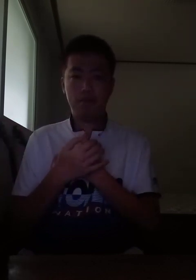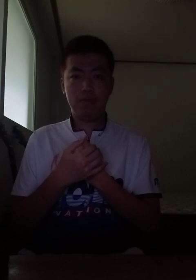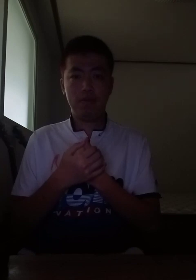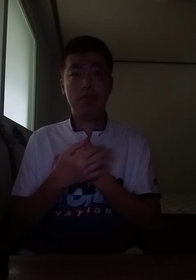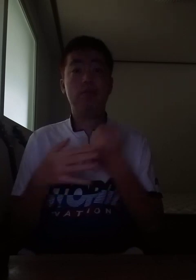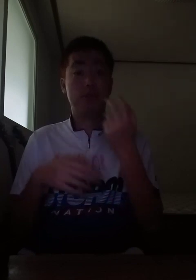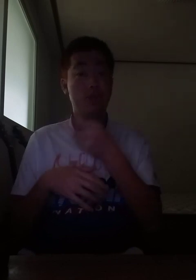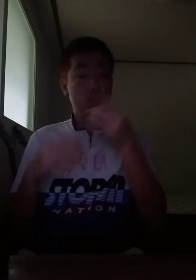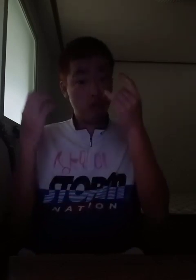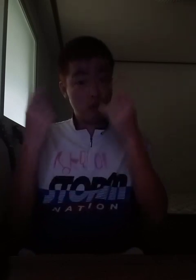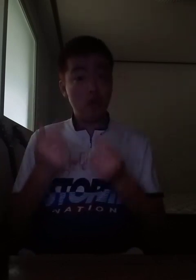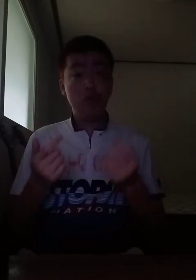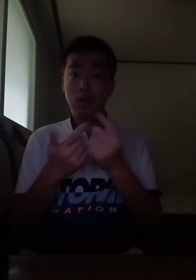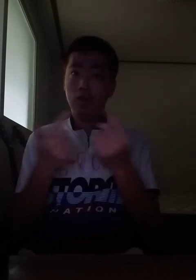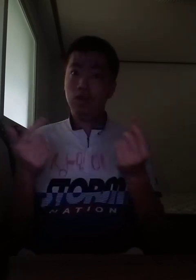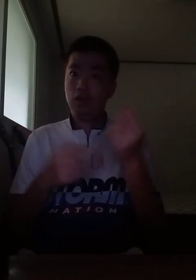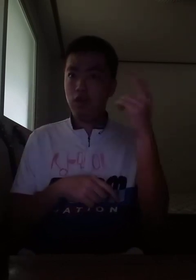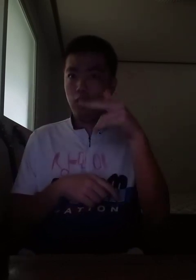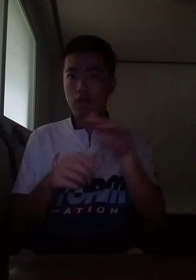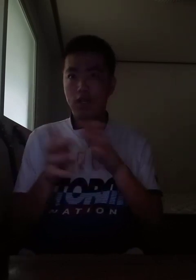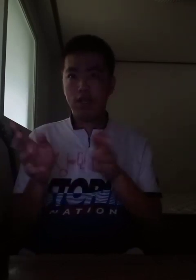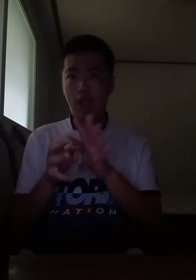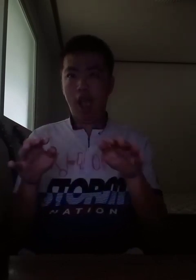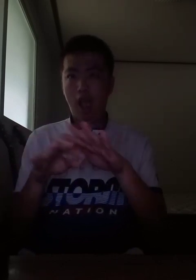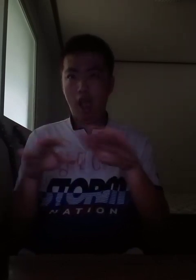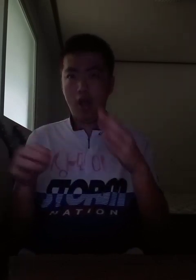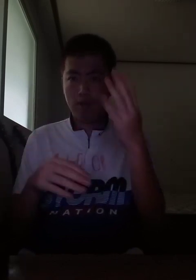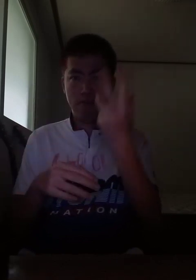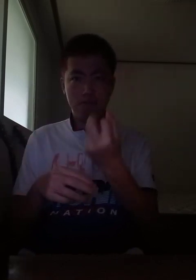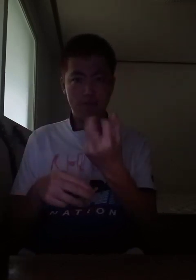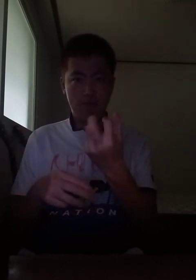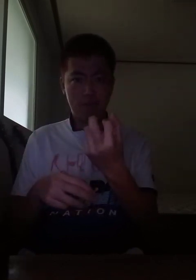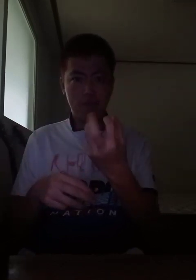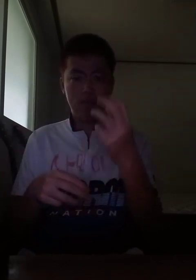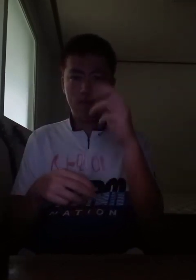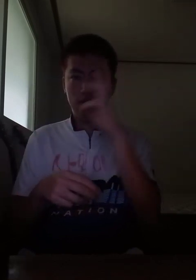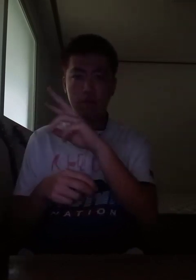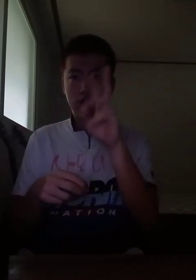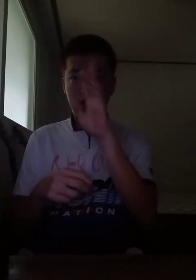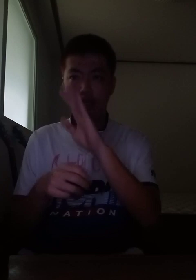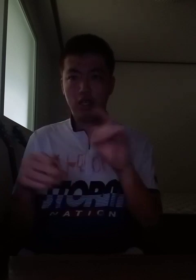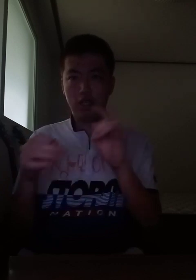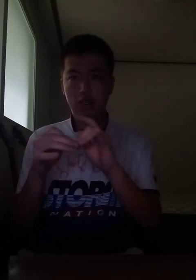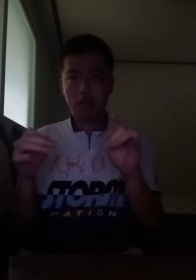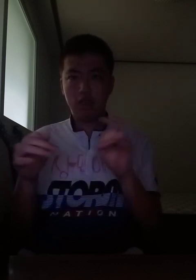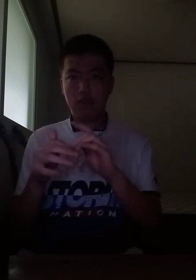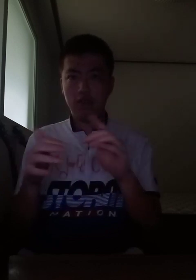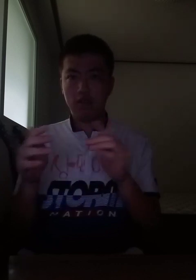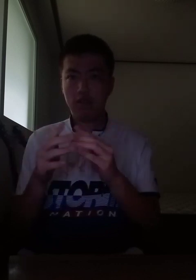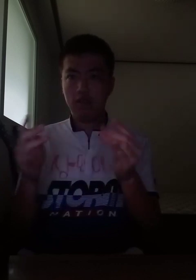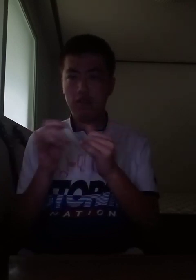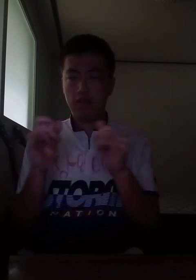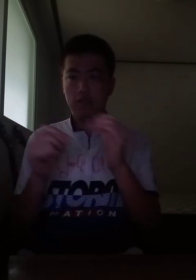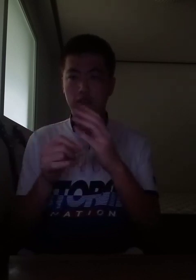범죄를 막기 위해 경기도가 공중화장실 안심 비상벨 설치 작업을 벌이고 있는데 효과를 보고 있습니다.